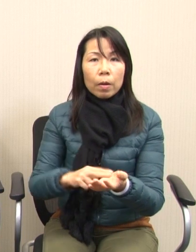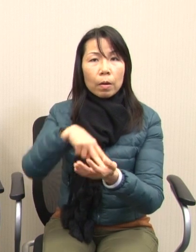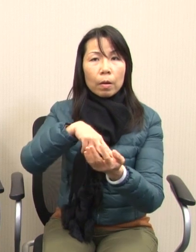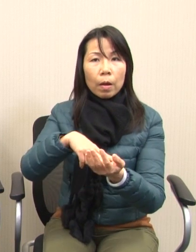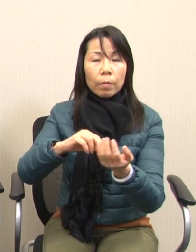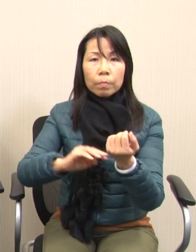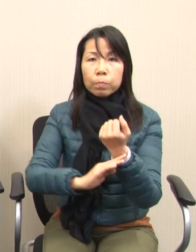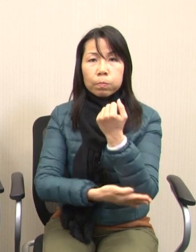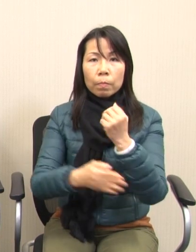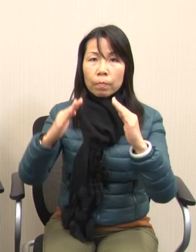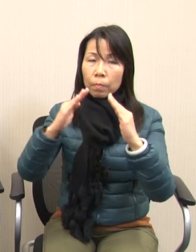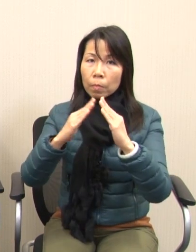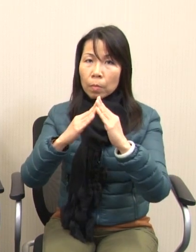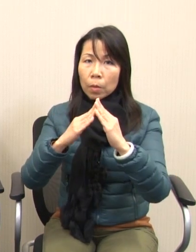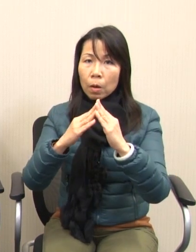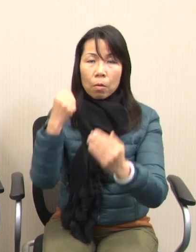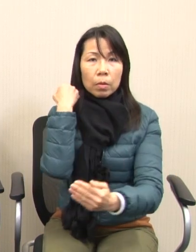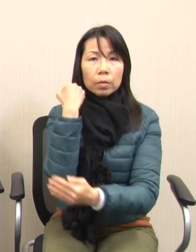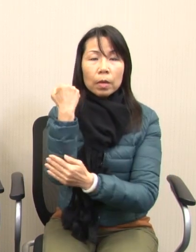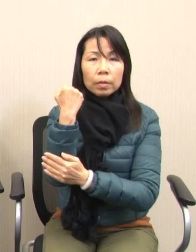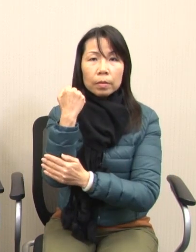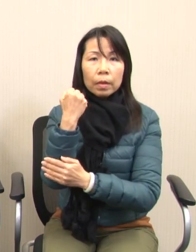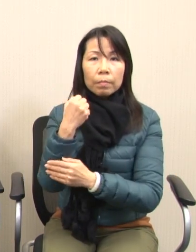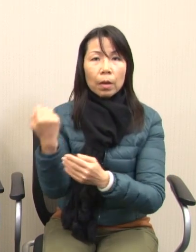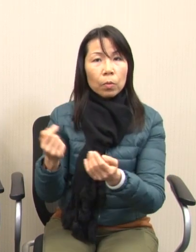奪包括我在內的四個議員的資格。